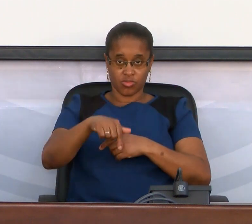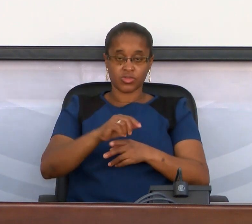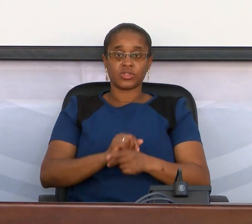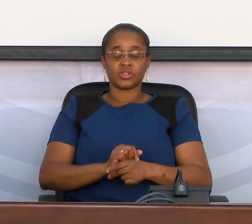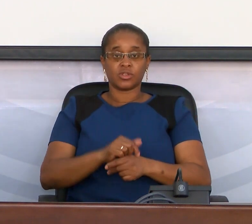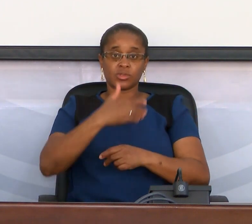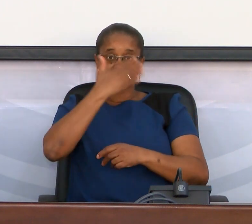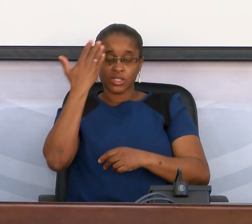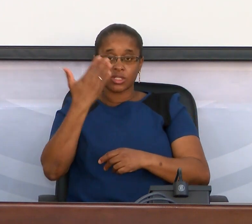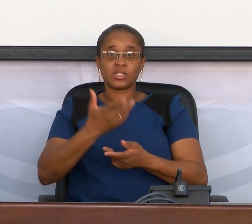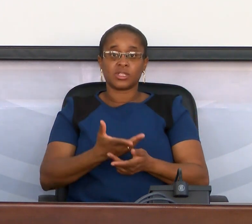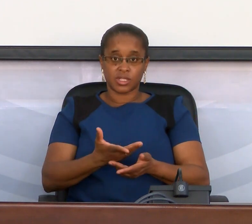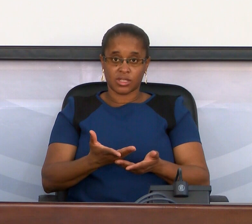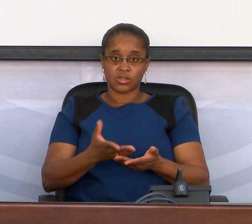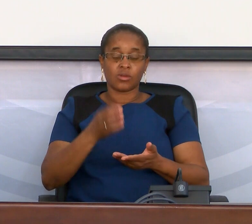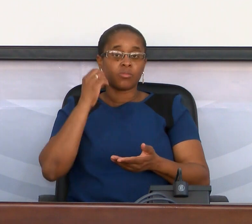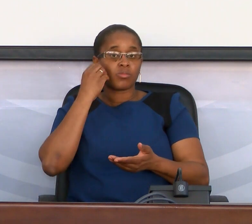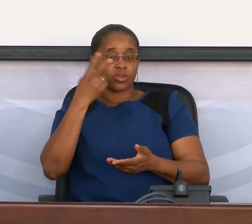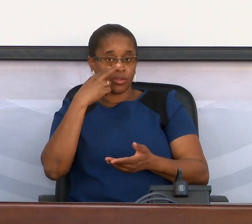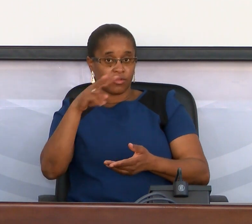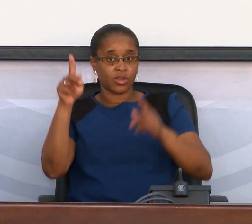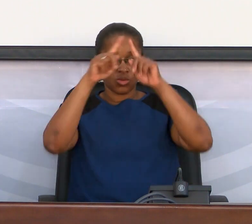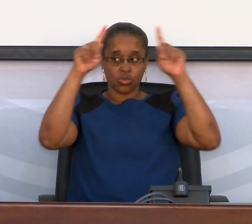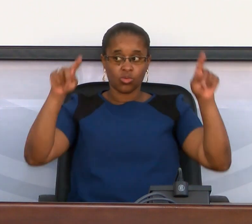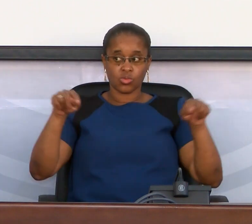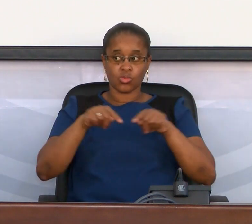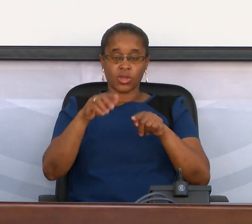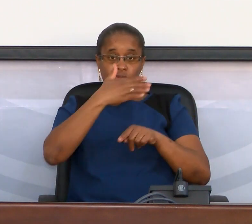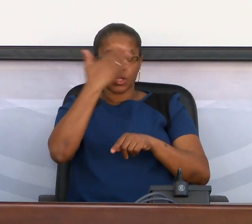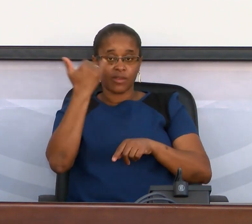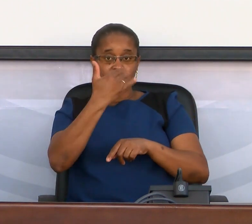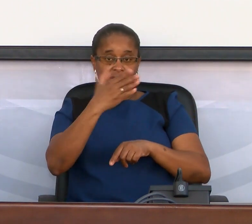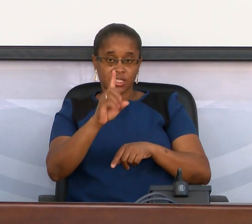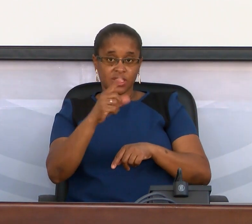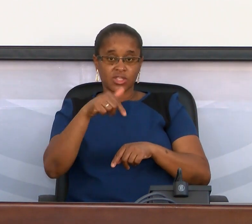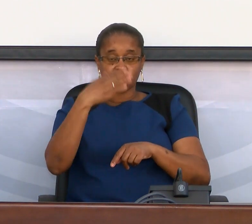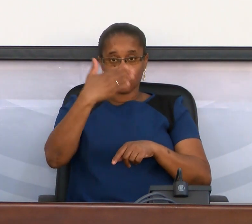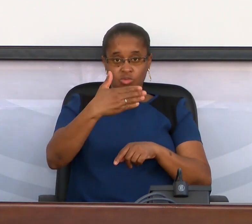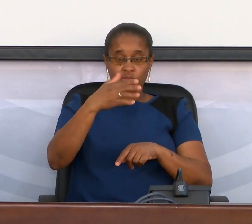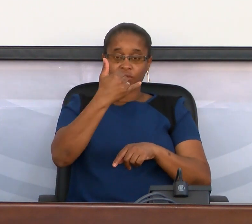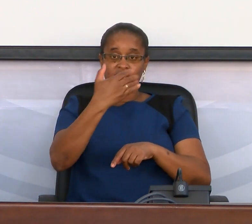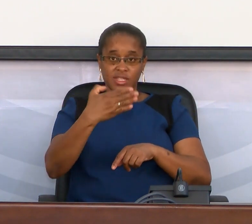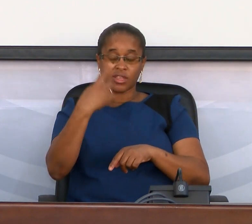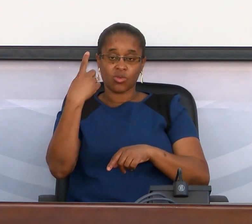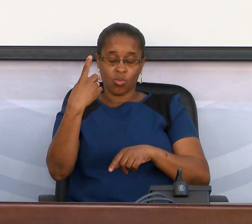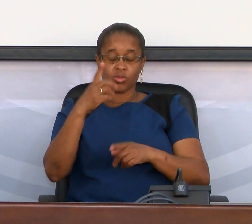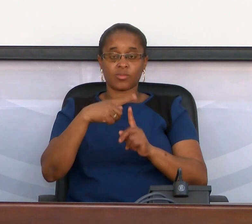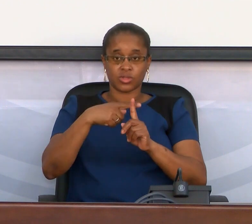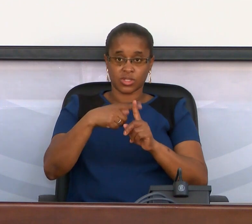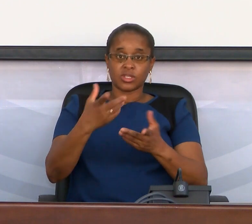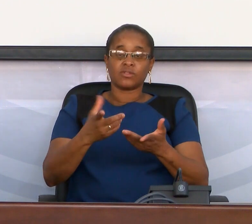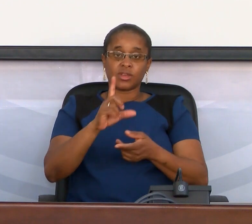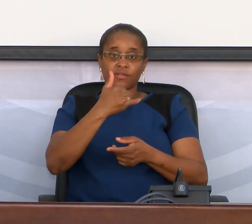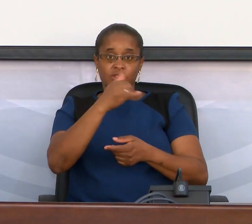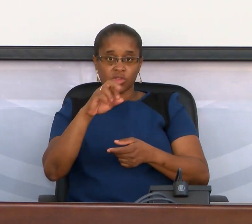pelos dias, conforme poderão verificar no quadro, do dia 26 temos um caso, do dia 27 temos um caso, do